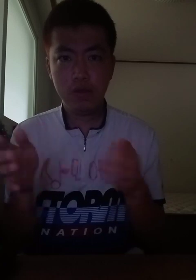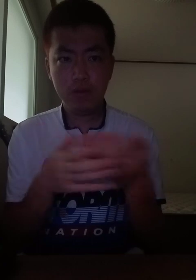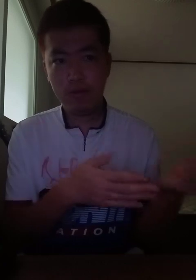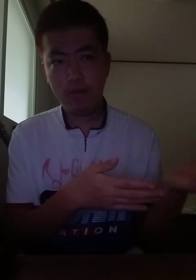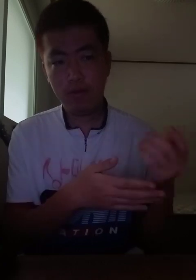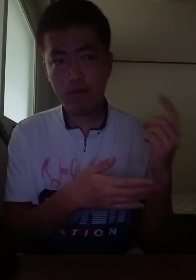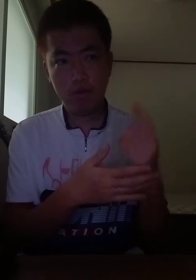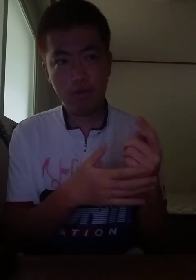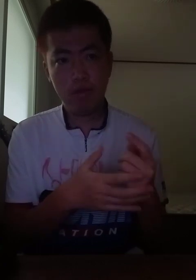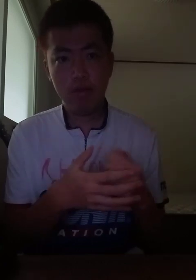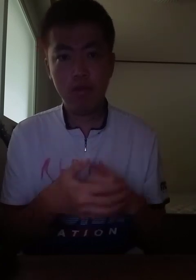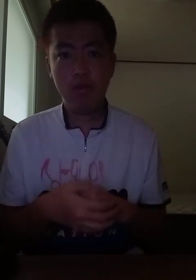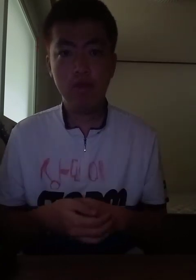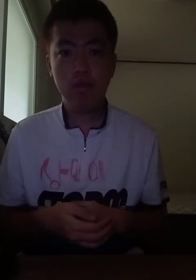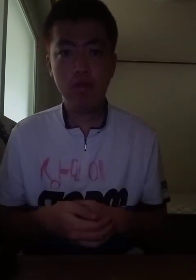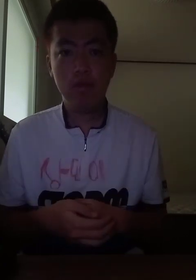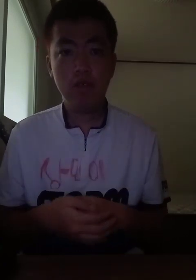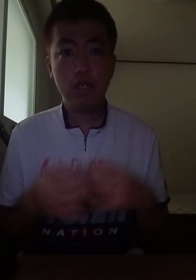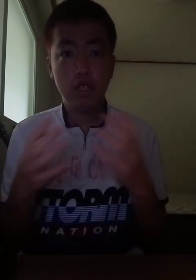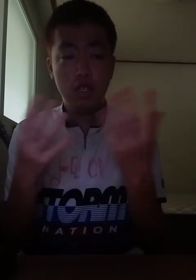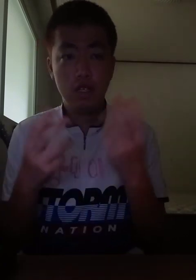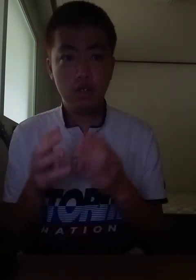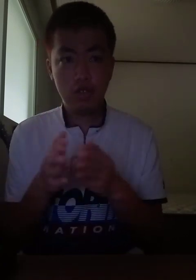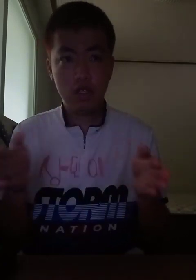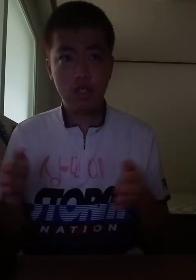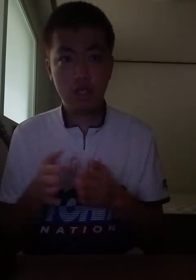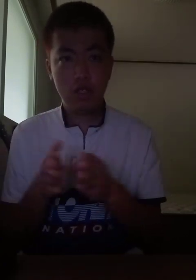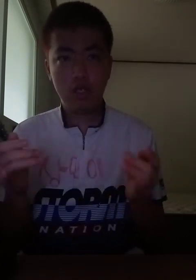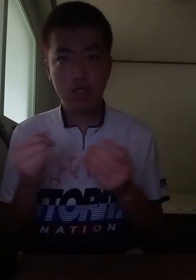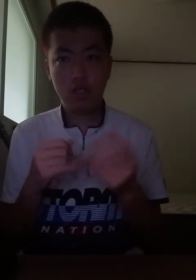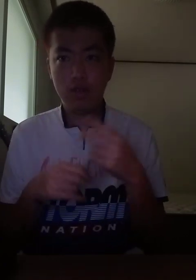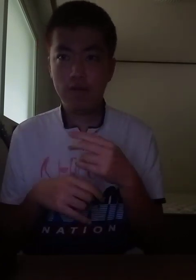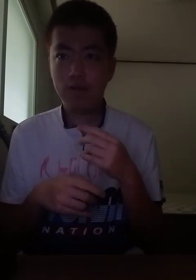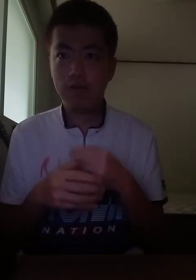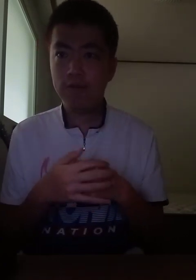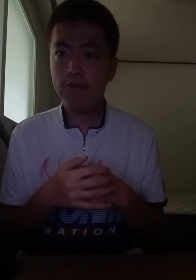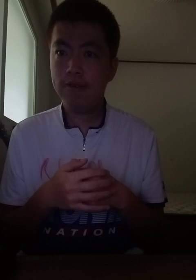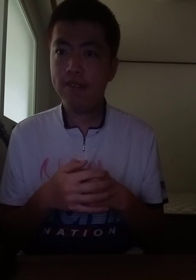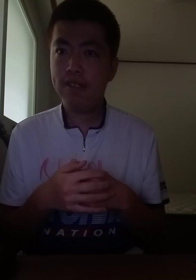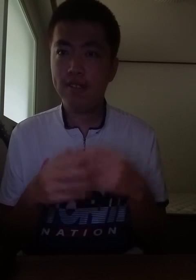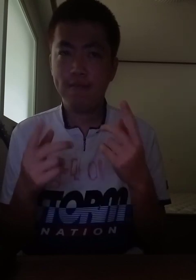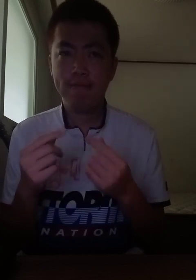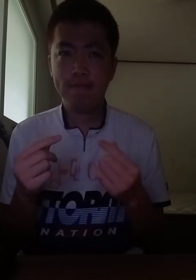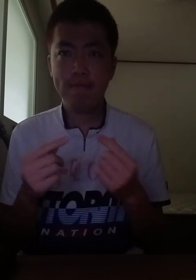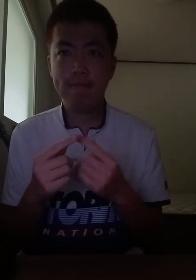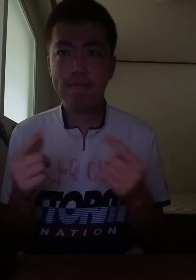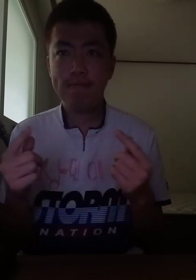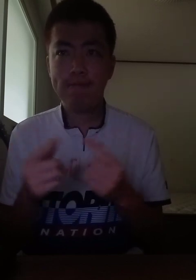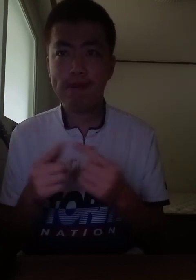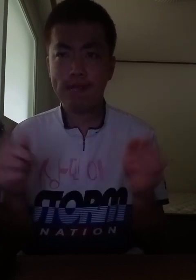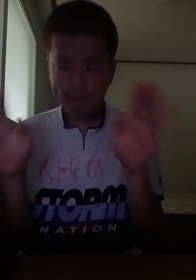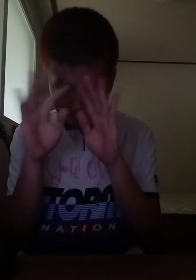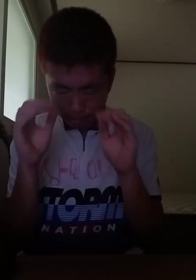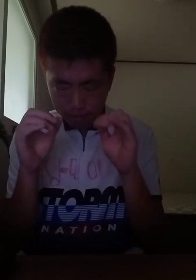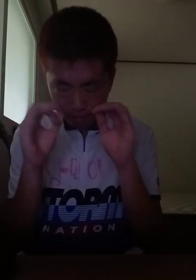이제 준비를. 안심 귀갓길이 시작된 지 6년이 지났습니다. 하지만 조명을 꺼보면 이렇게 여전히 어두운 곳도 있습니다.